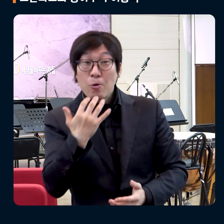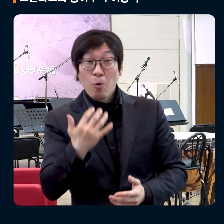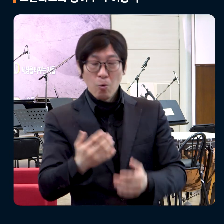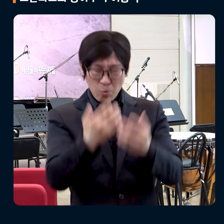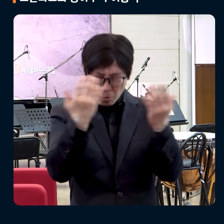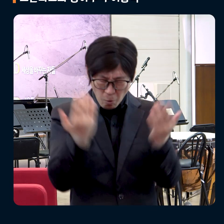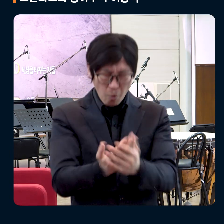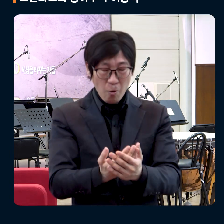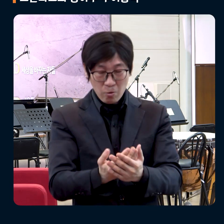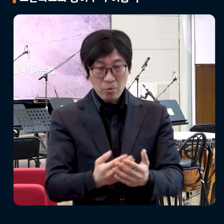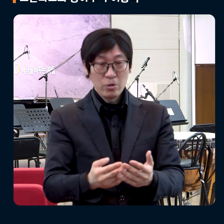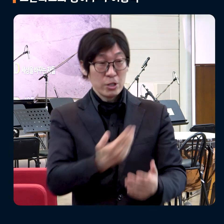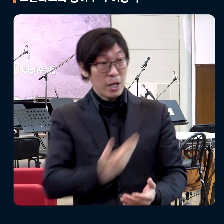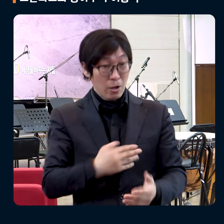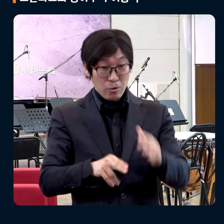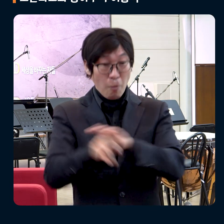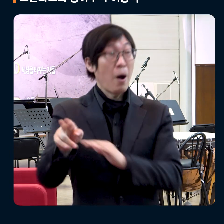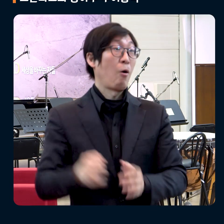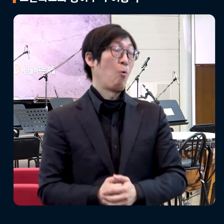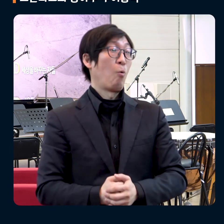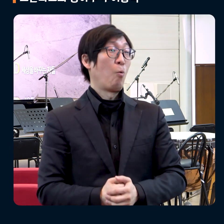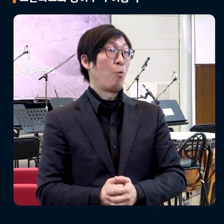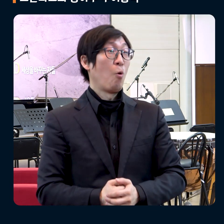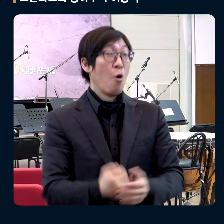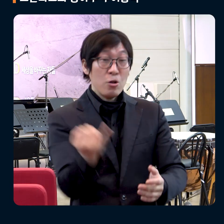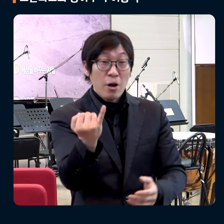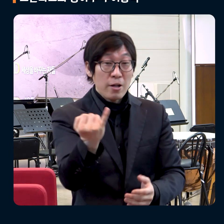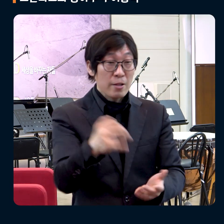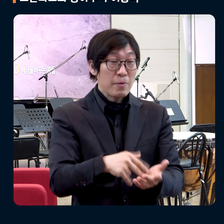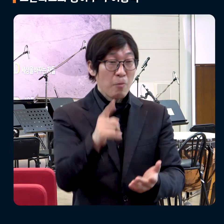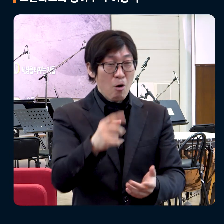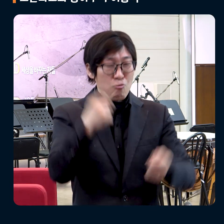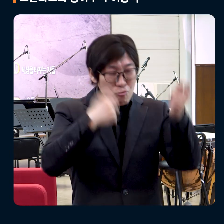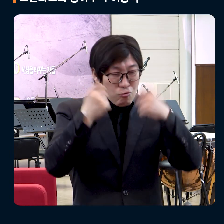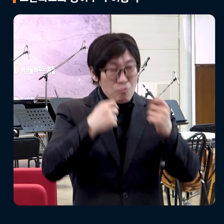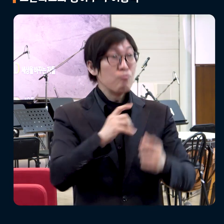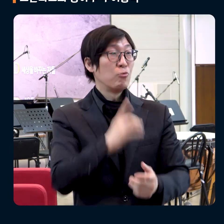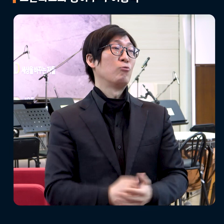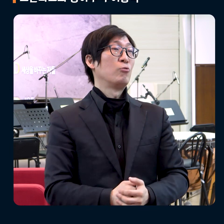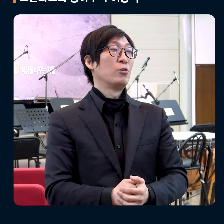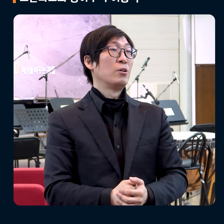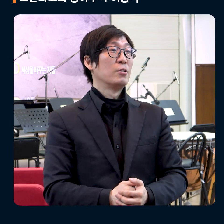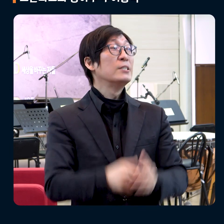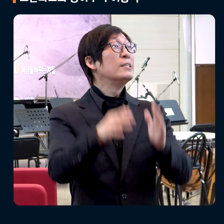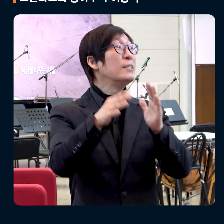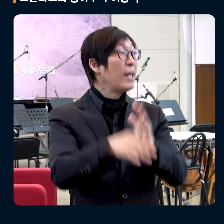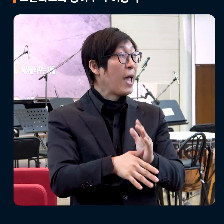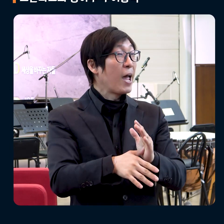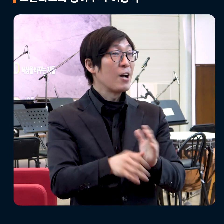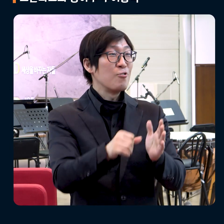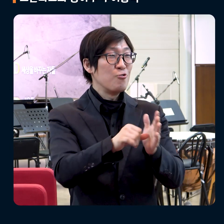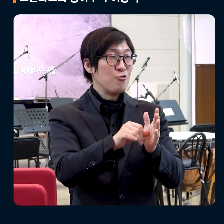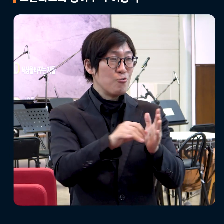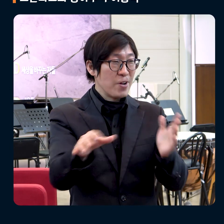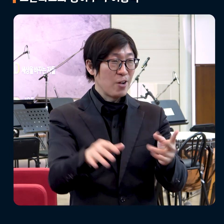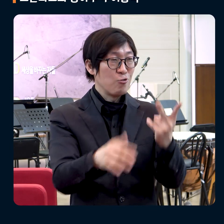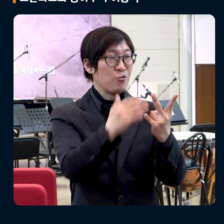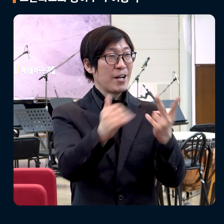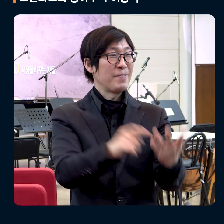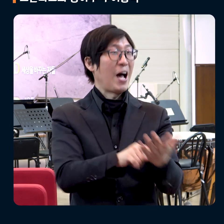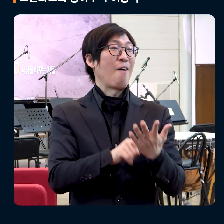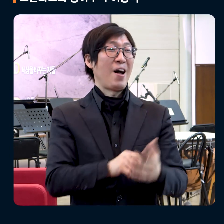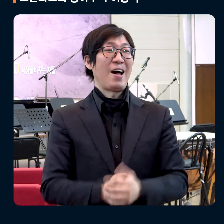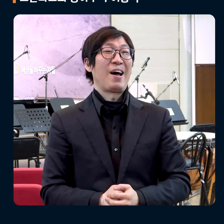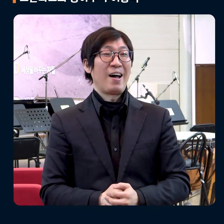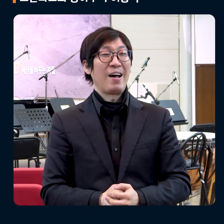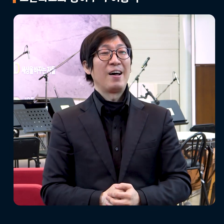제자들도 다 도망갔습니다. 여인들은 슬퍼서 가슴을 치면서 울기만 했습니다. 근데 그때 그 유명한